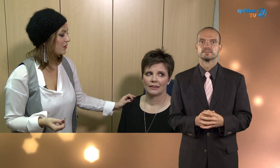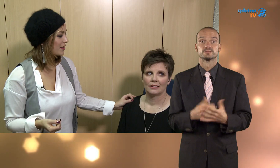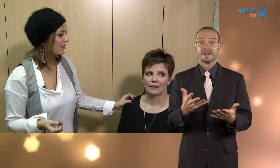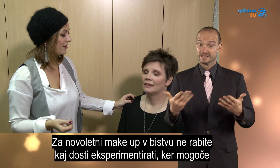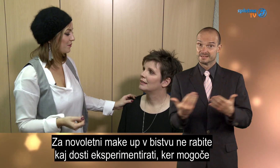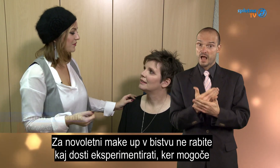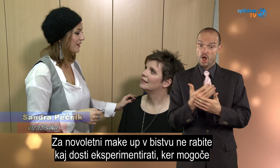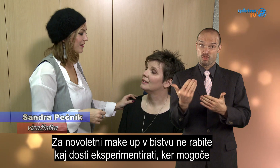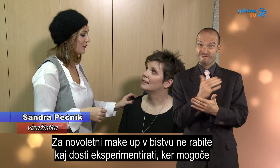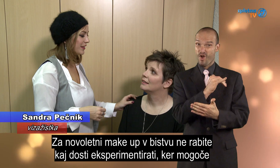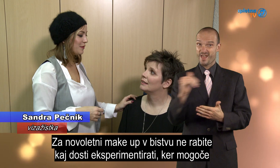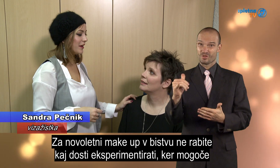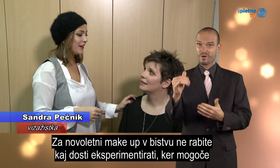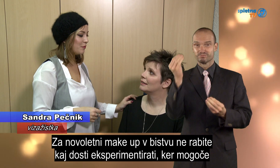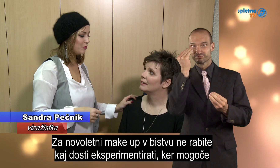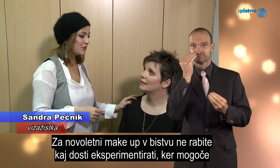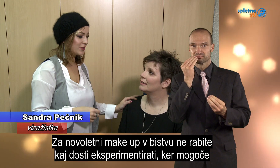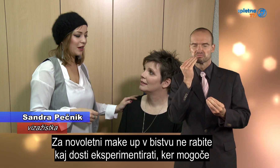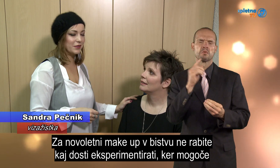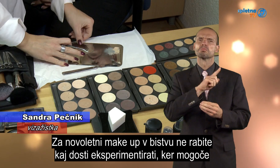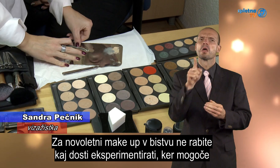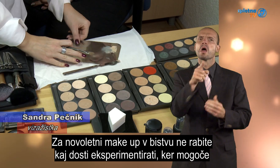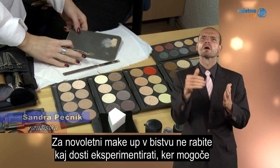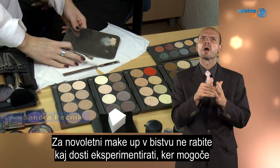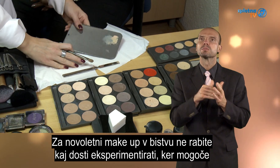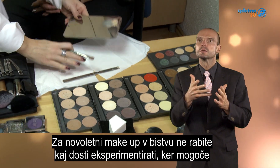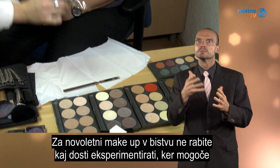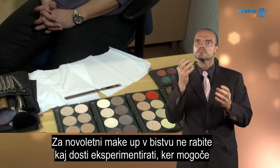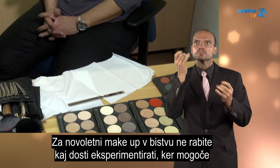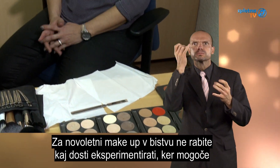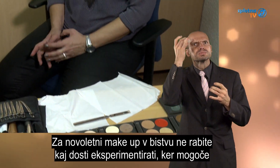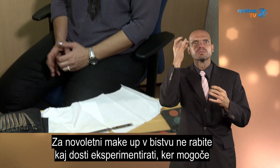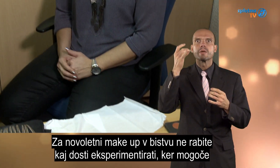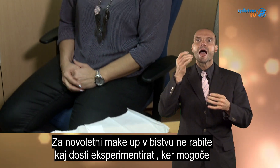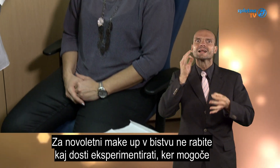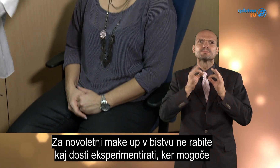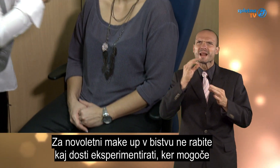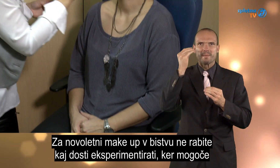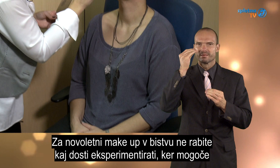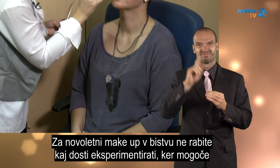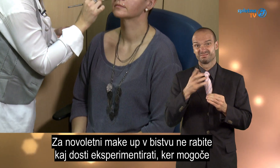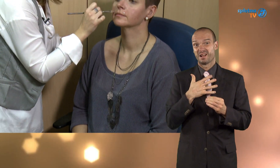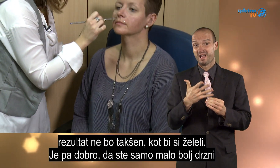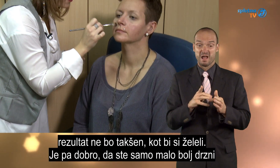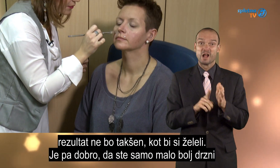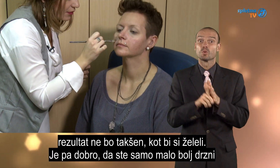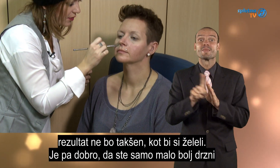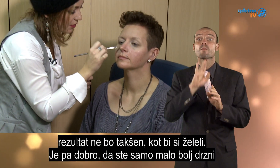Za novoletni make-up v bistvu ne rabite kaj dosti eksperimentirati, ker mogoče rezultat ne bo tako, kot bi si